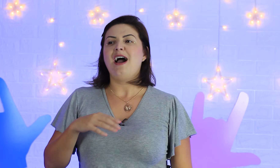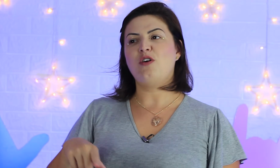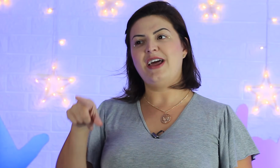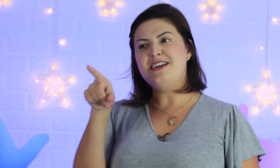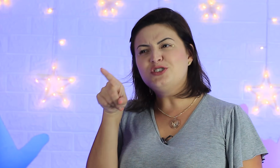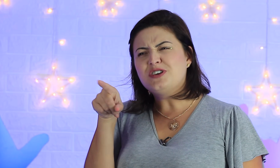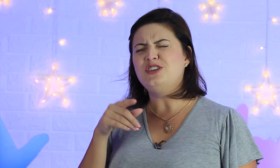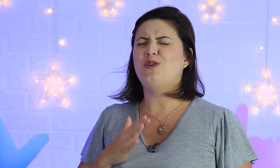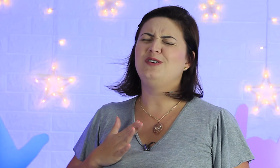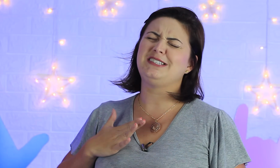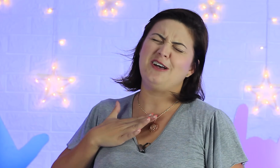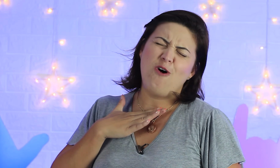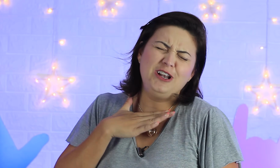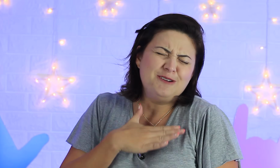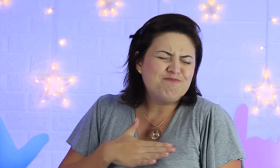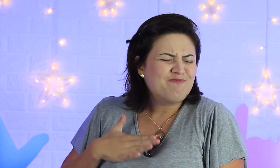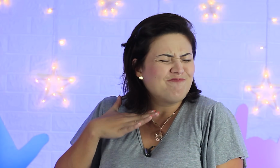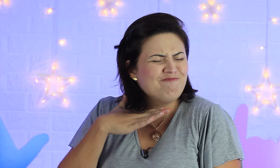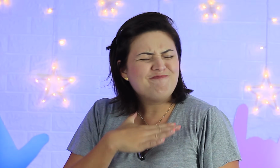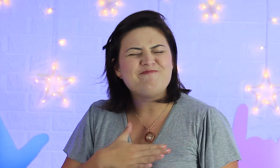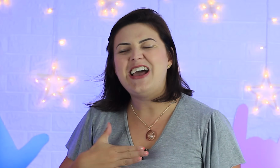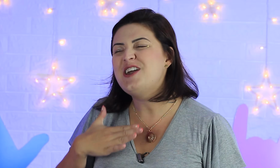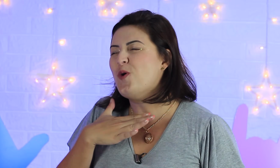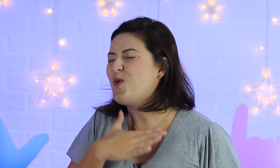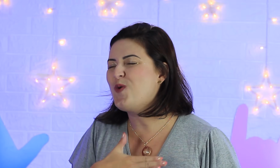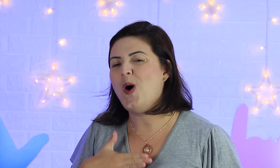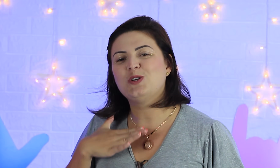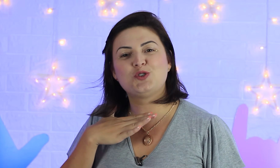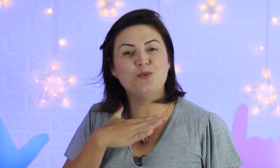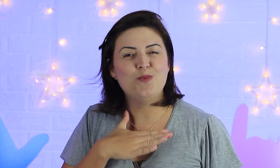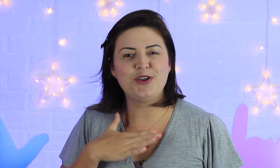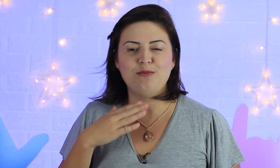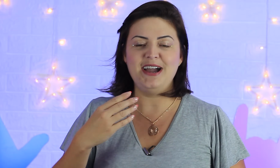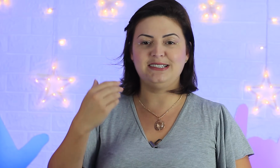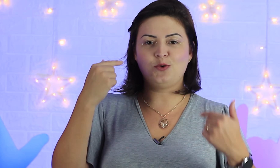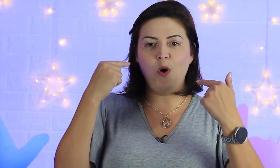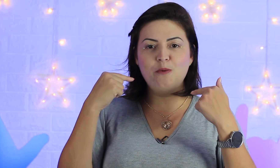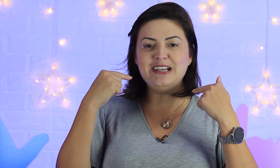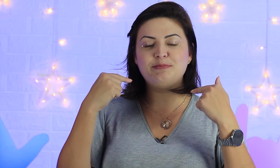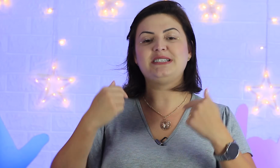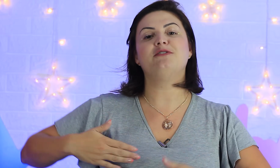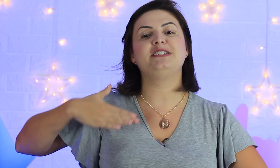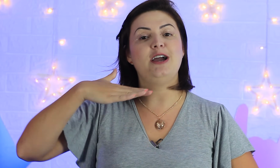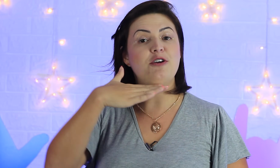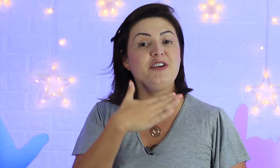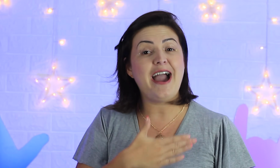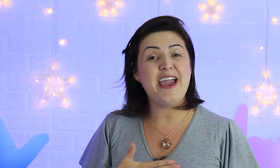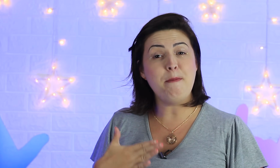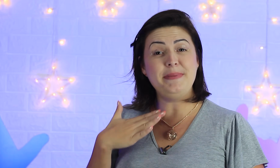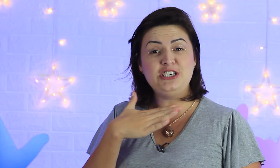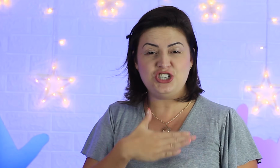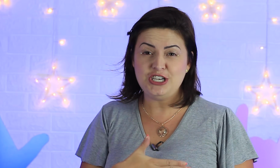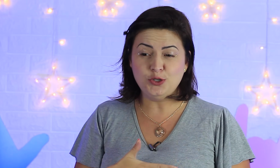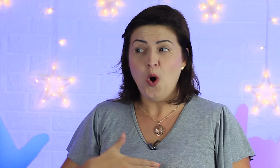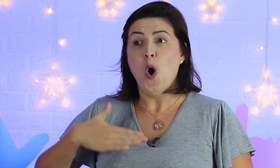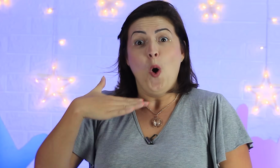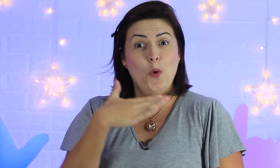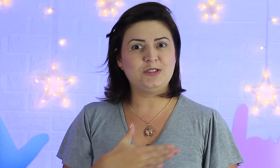Agora, isso aqui, nossa, olha. Hum, eu gosto muito mais. Com a expressão facial e ficar repetindo o